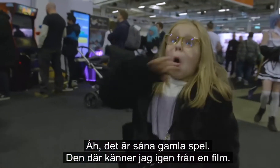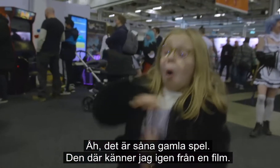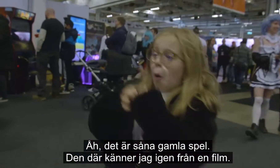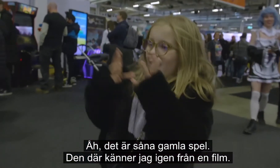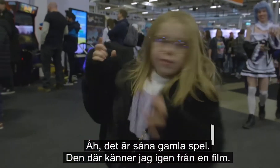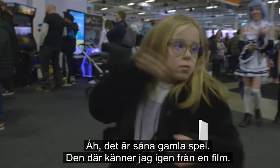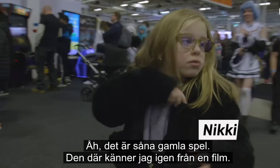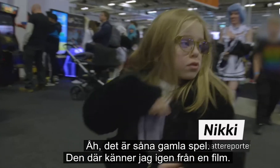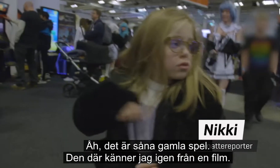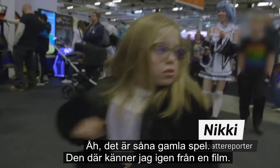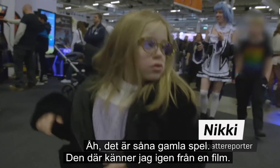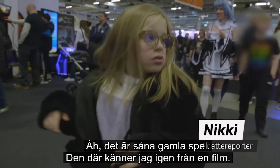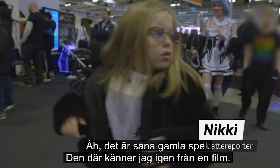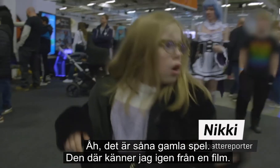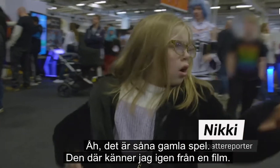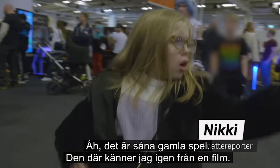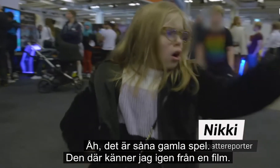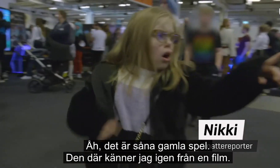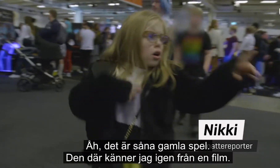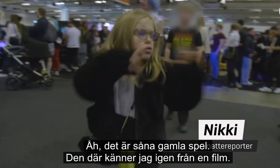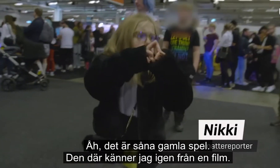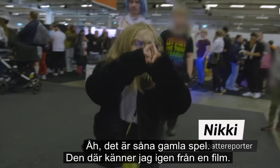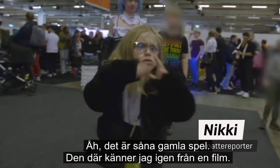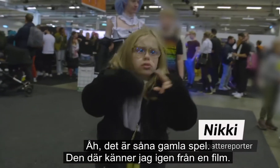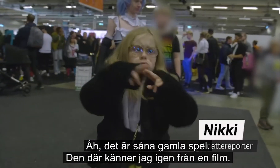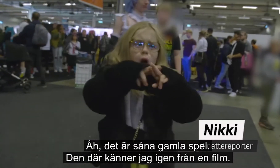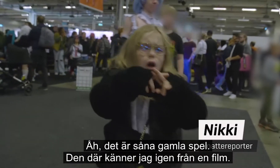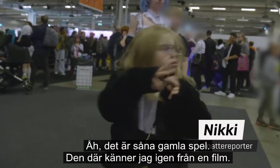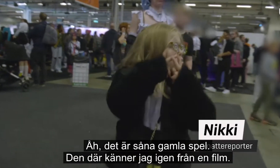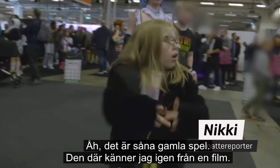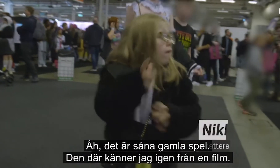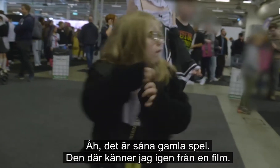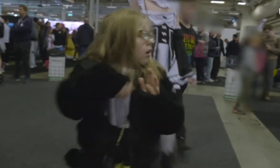Åh, det är såna gamla spel! Och den där känner jag igen från en film.